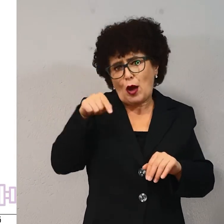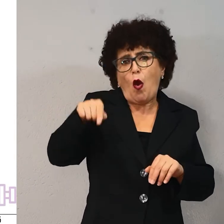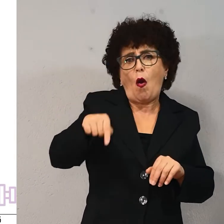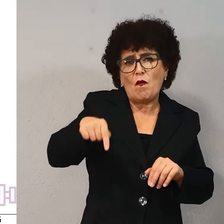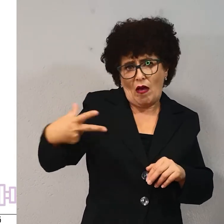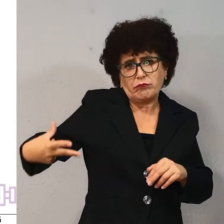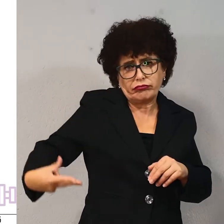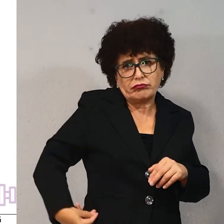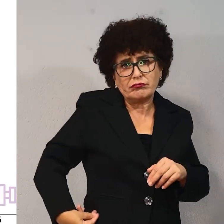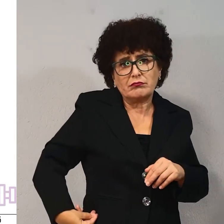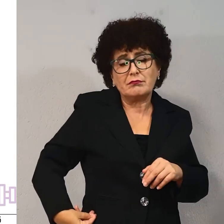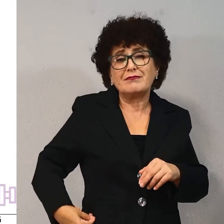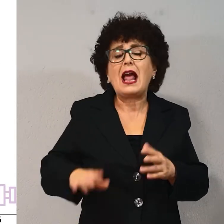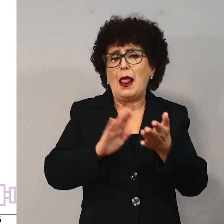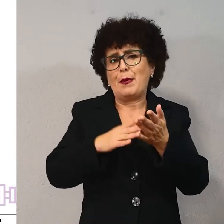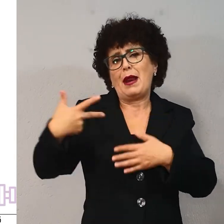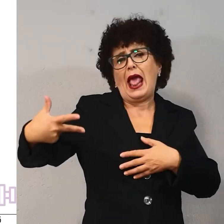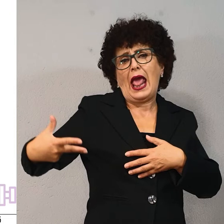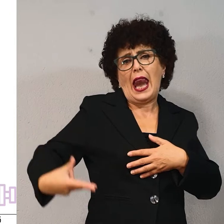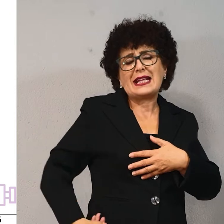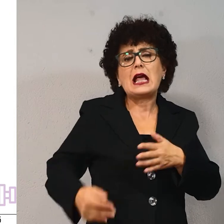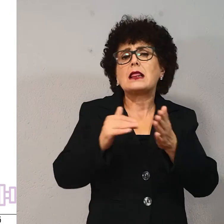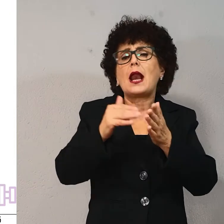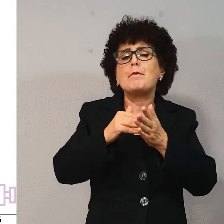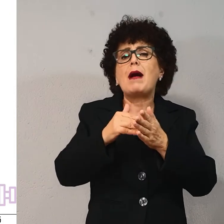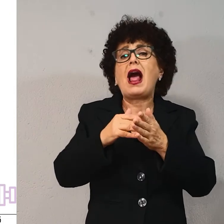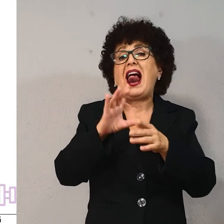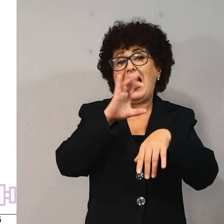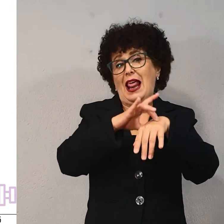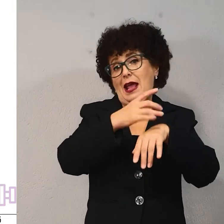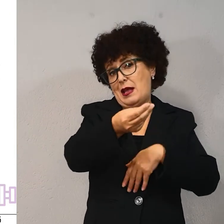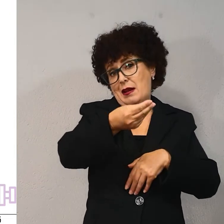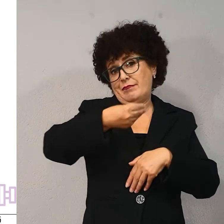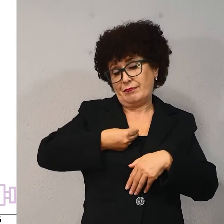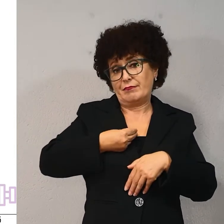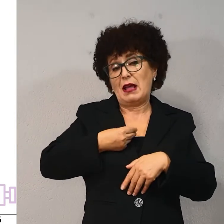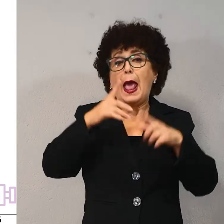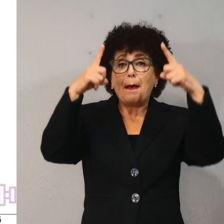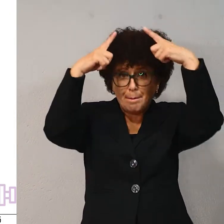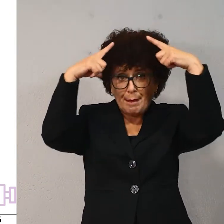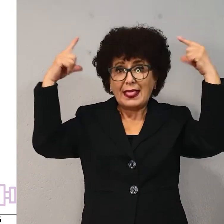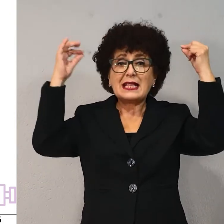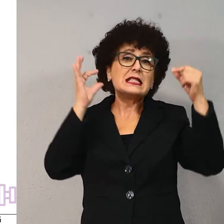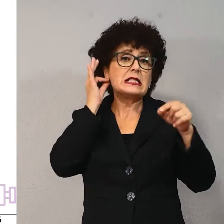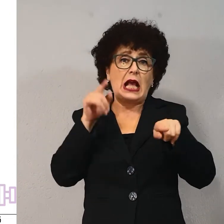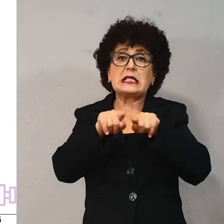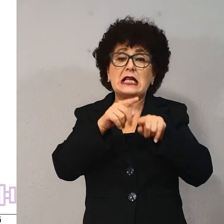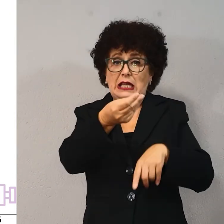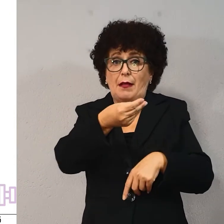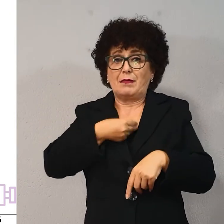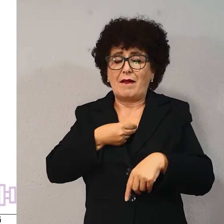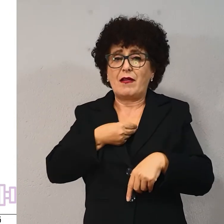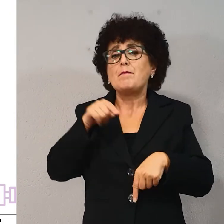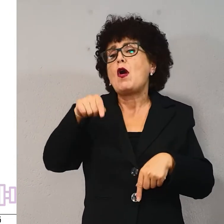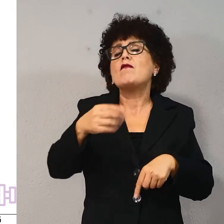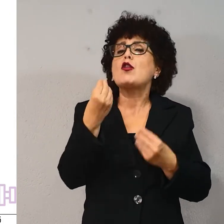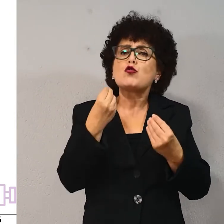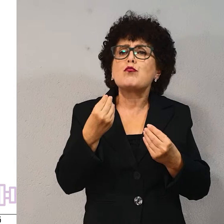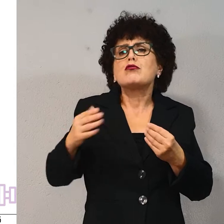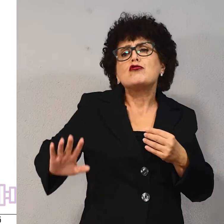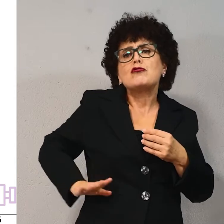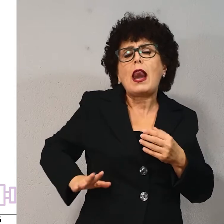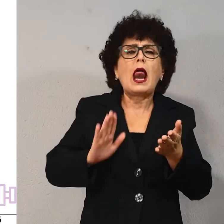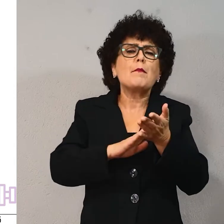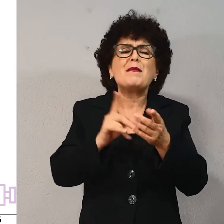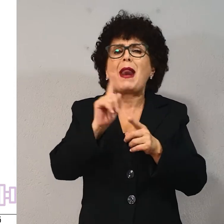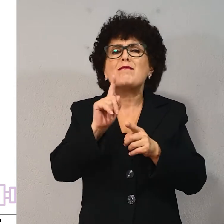метод? Инекцијата треба да ја примиш од лекар или медицинска сестра. Методот е корисен за жени кои не